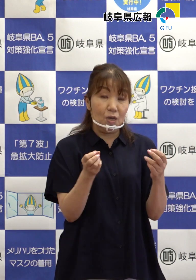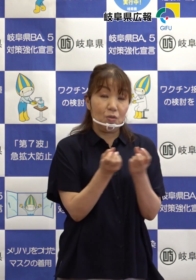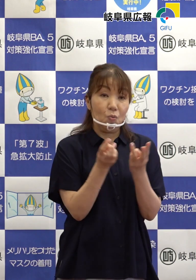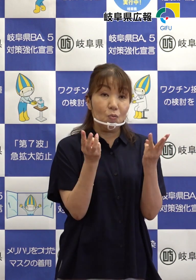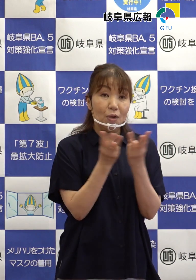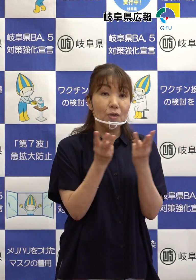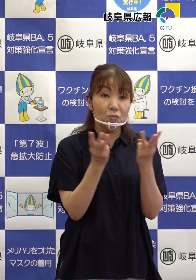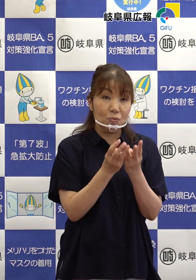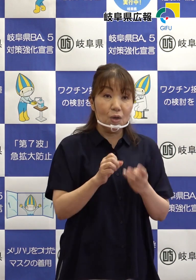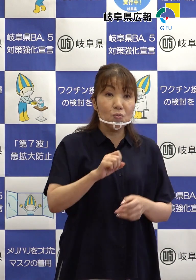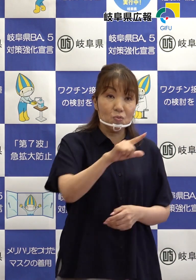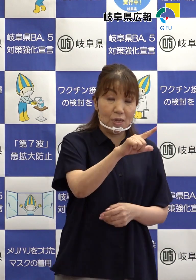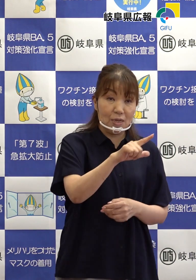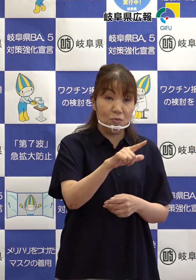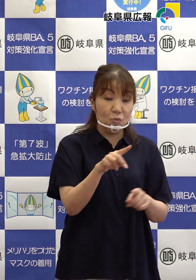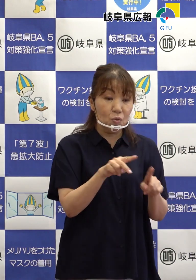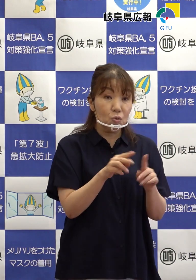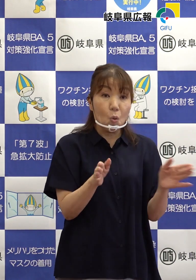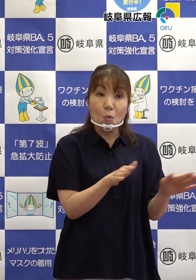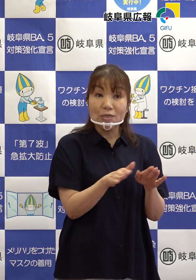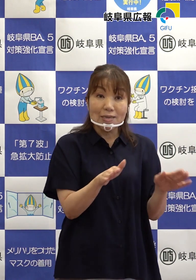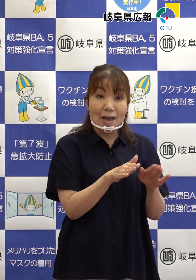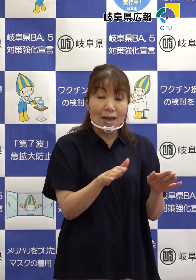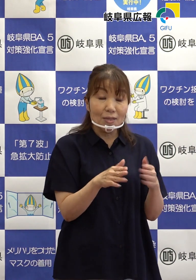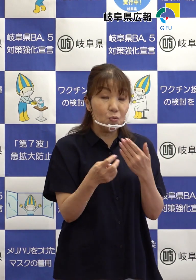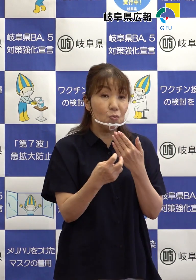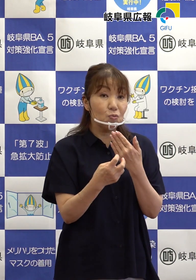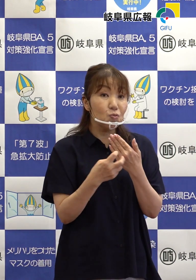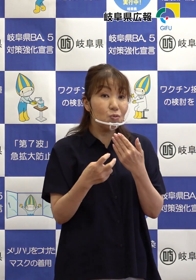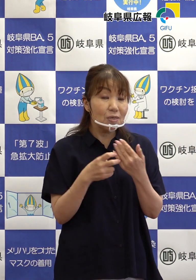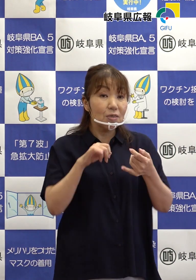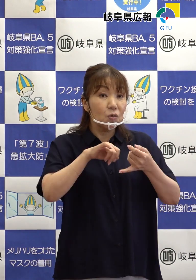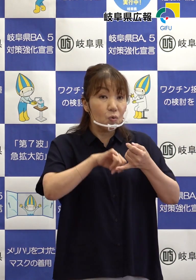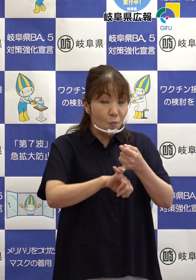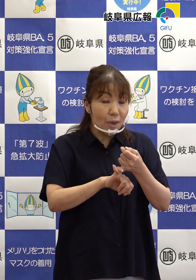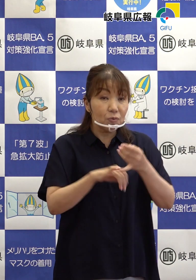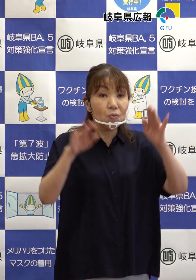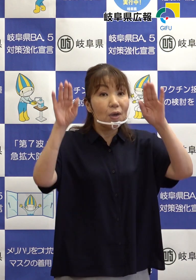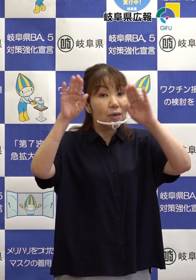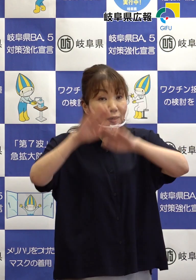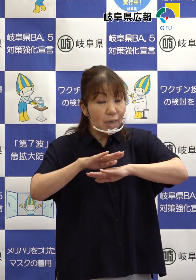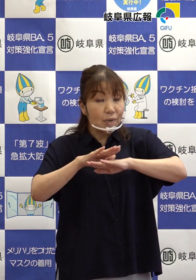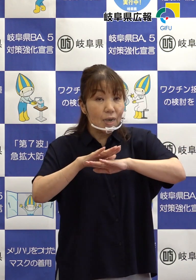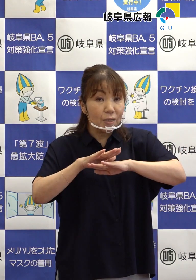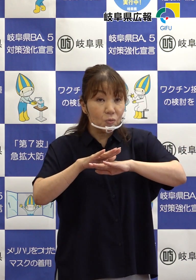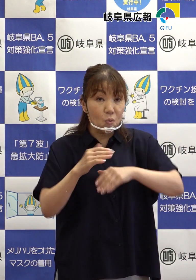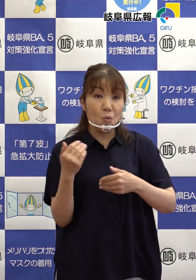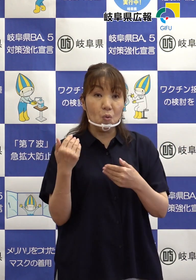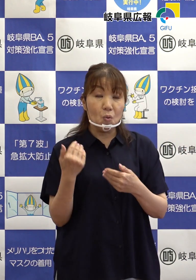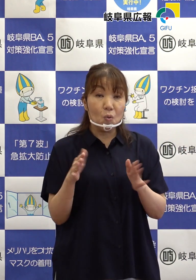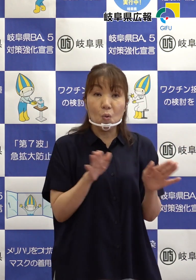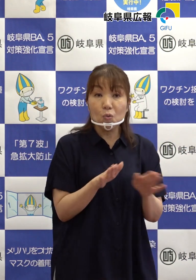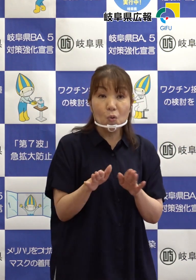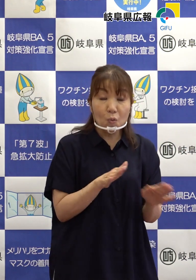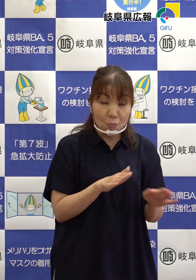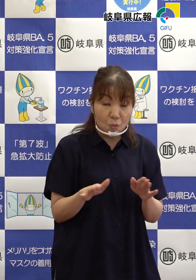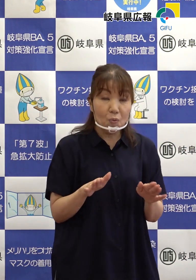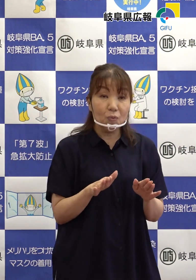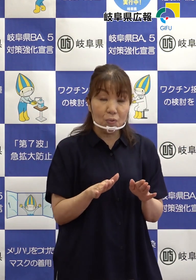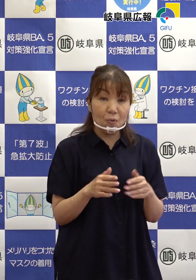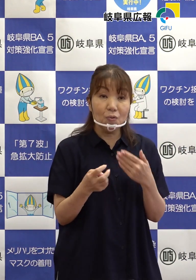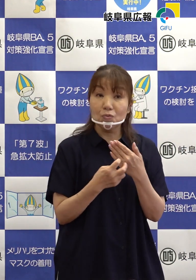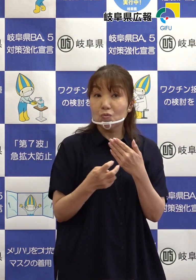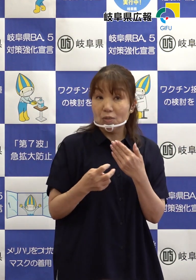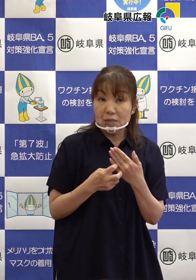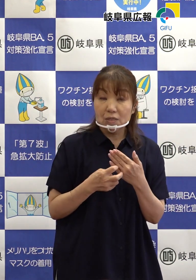少々にクリニックにおけるまじ神予約でありますとか夜間の小児救急外来受診でありますと